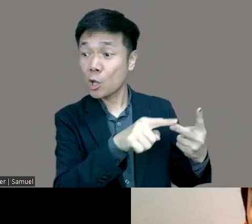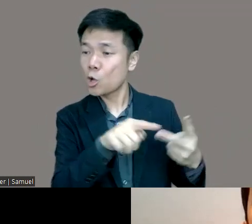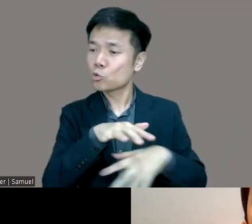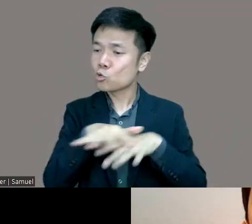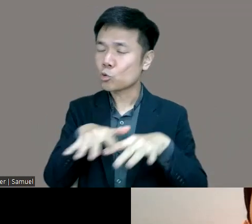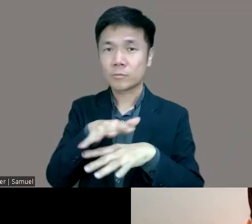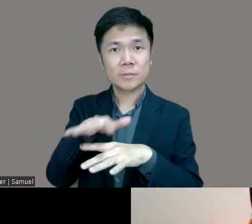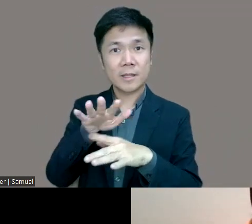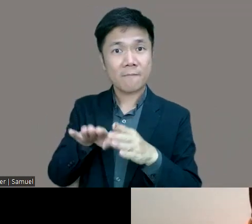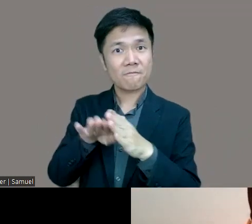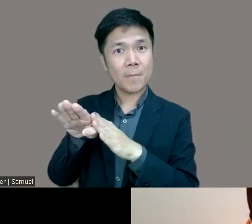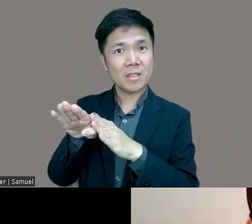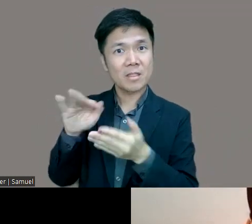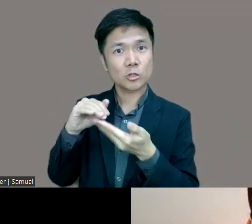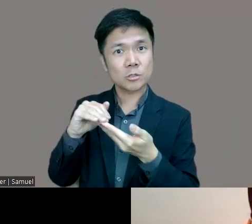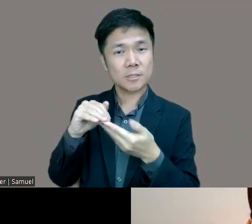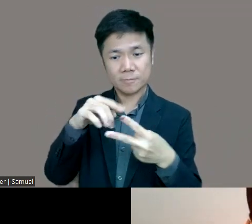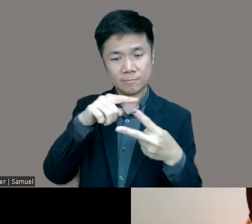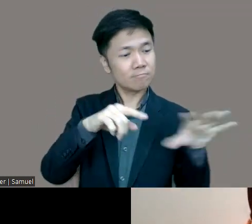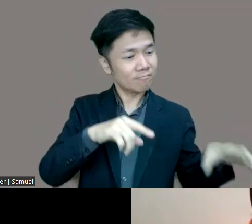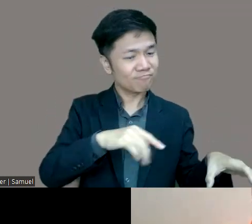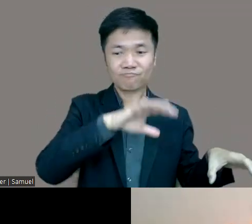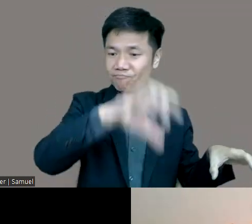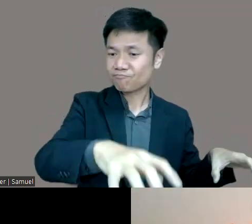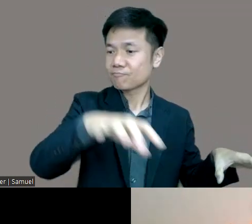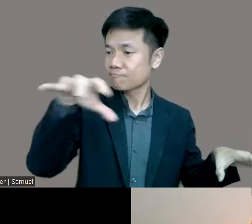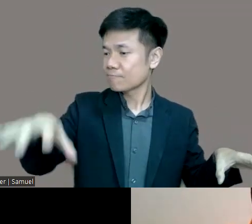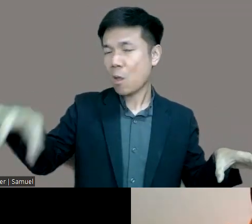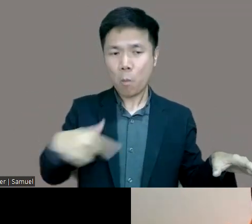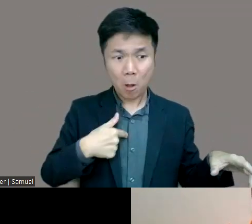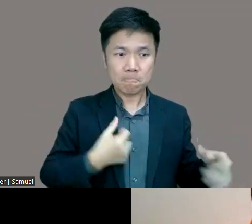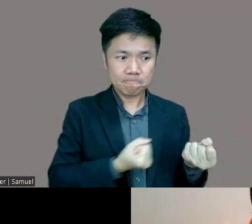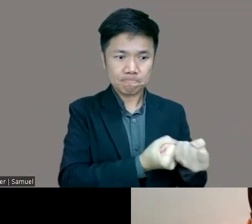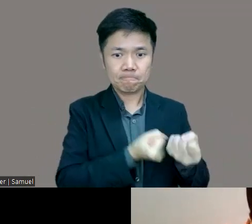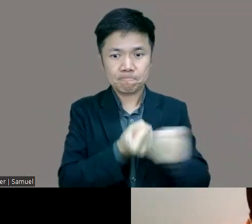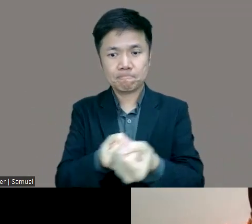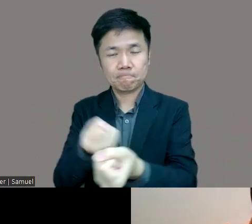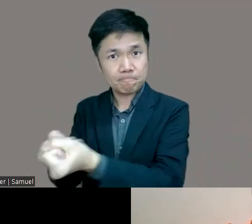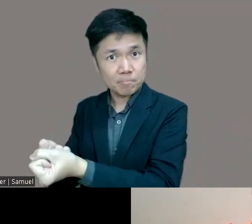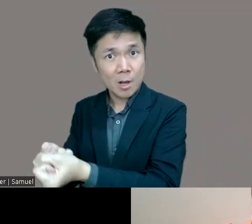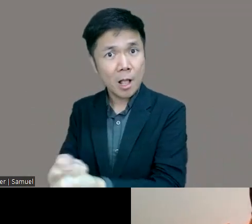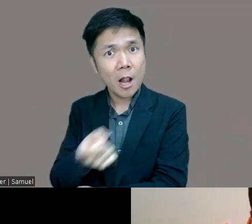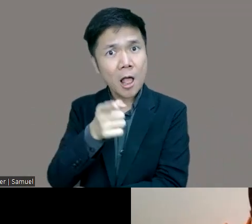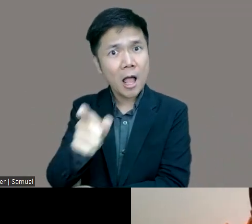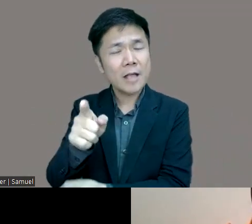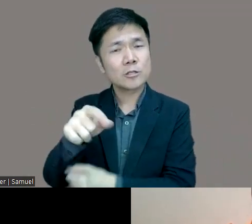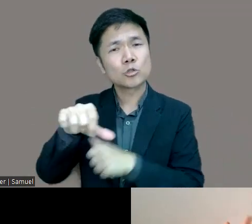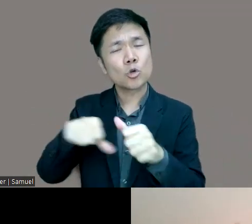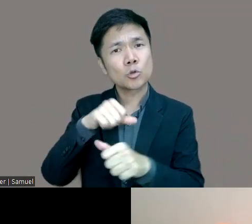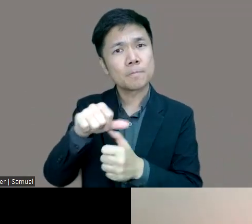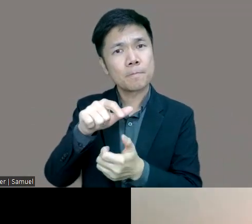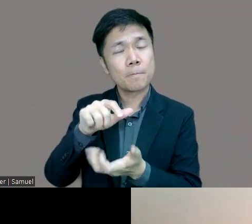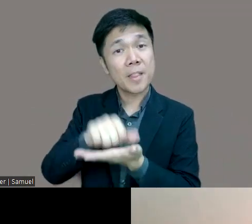des missions. Nous travaillons avec l'Agence de développement suédoise. Donc, il y a beaucoup de manières de faire passer un message